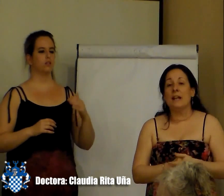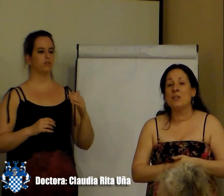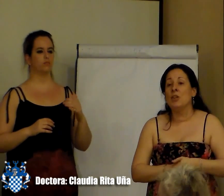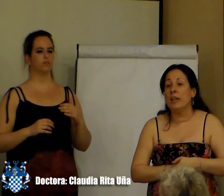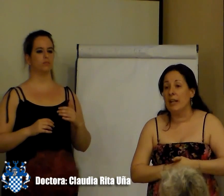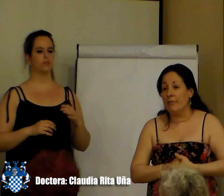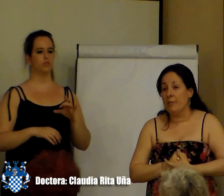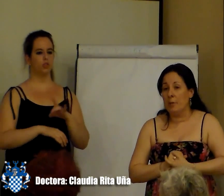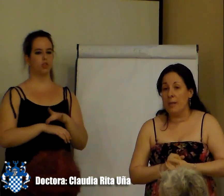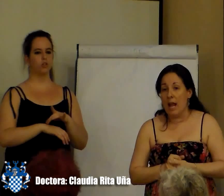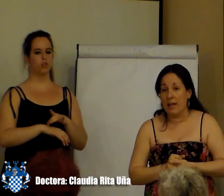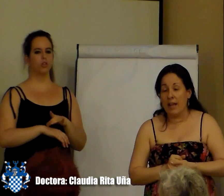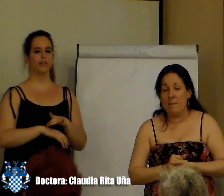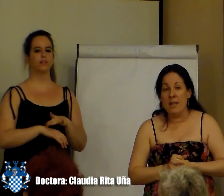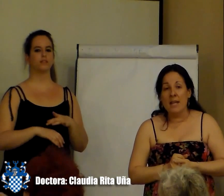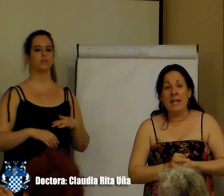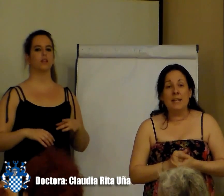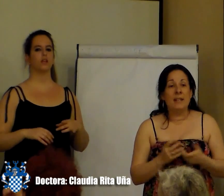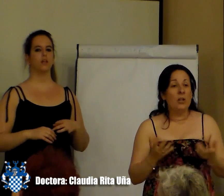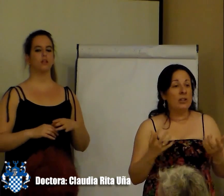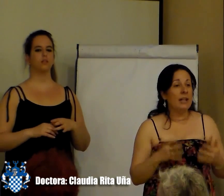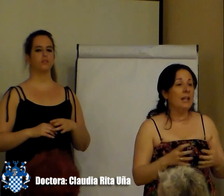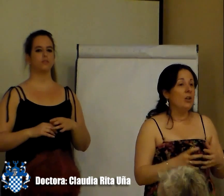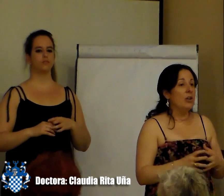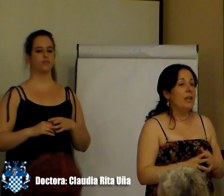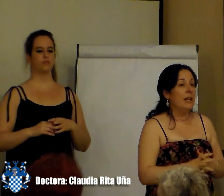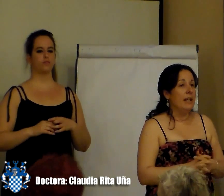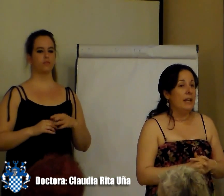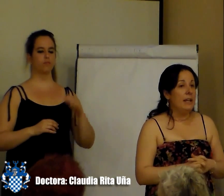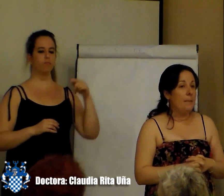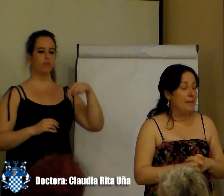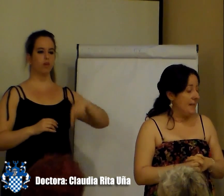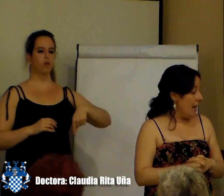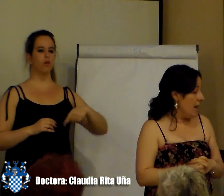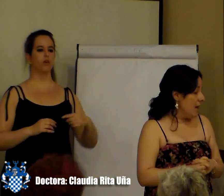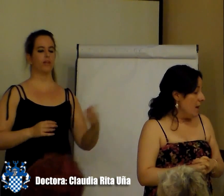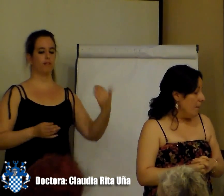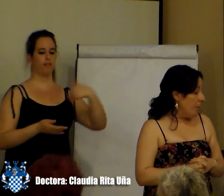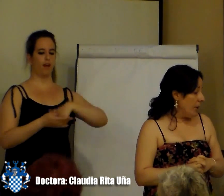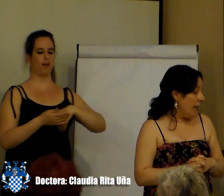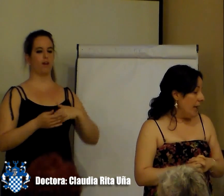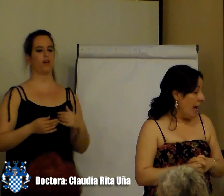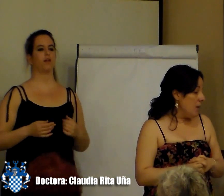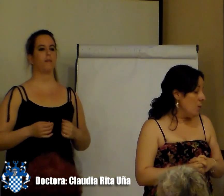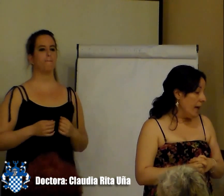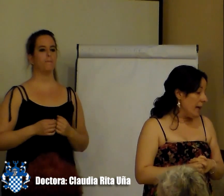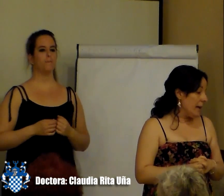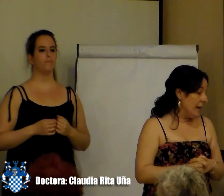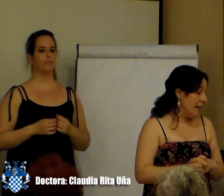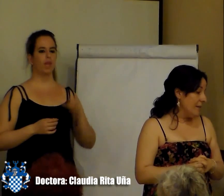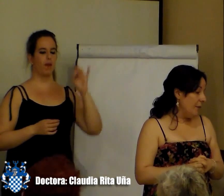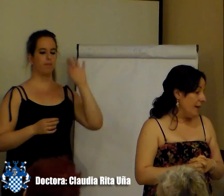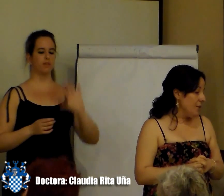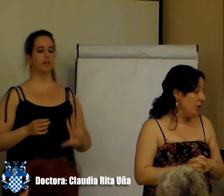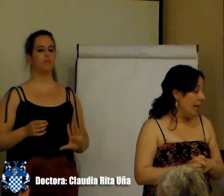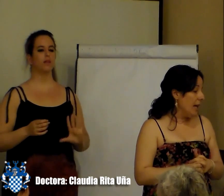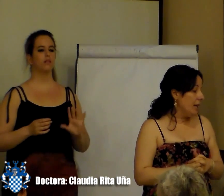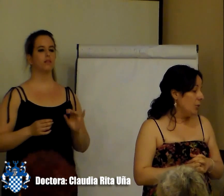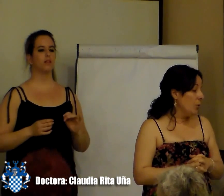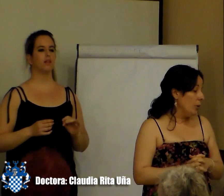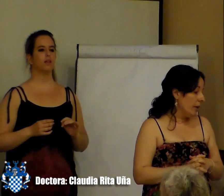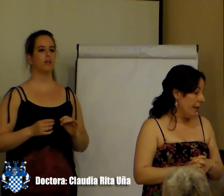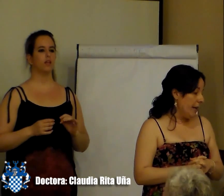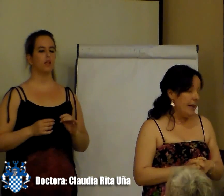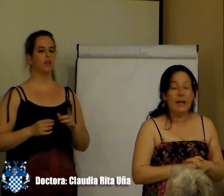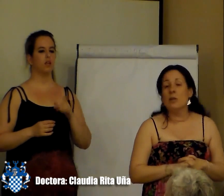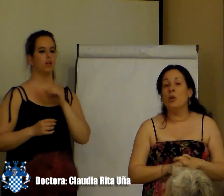varias clasificaciones de la fibromialgia y se los traje hoy en especial porque hay una clasificación que es